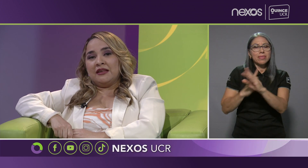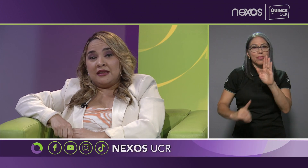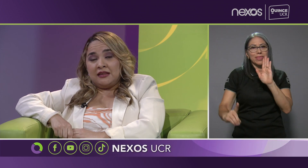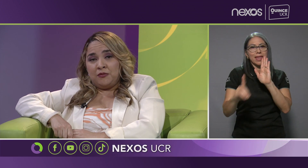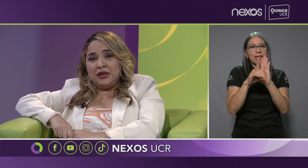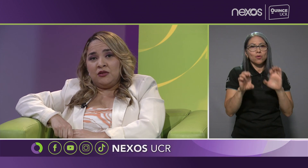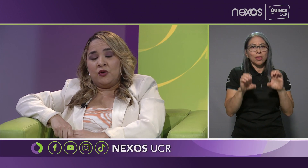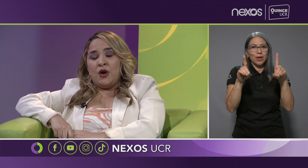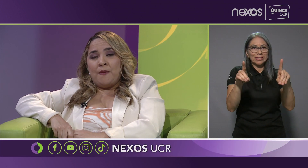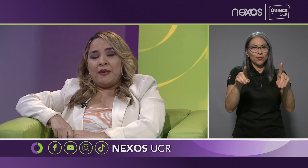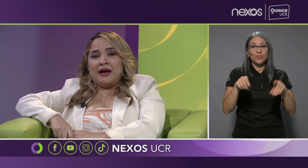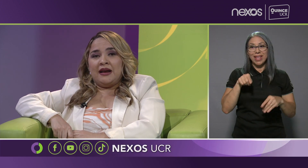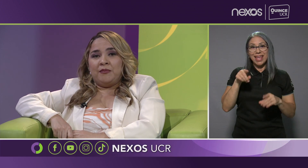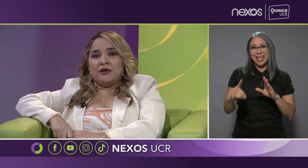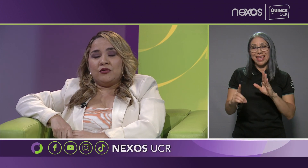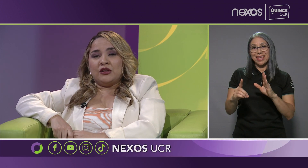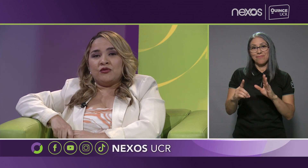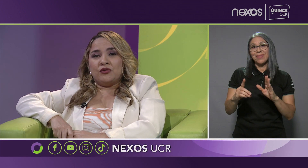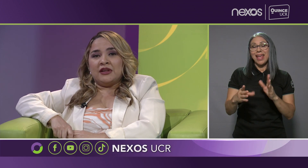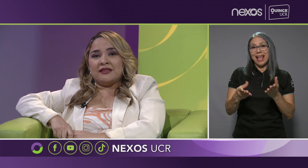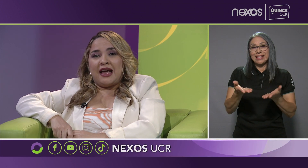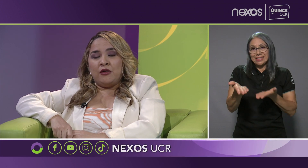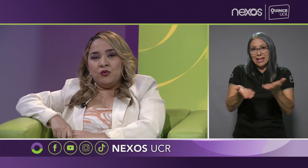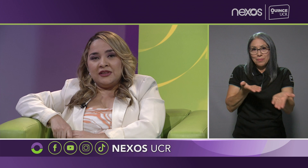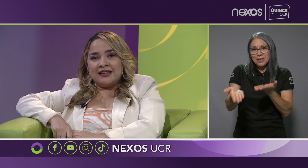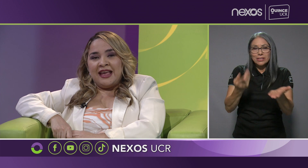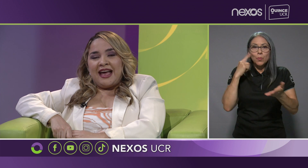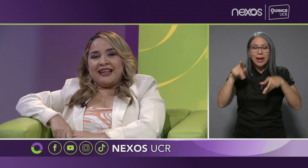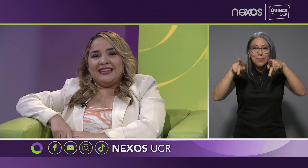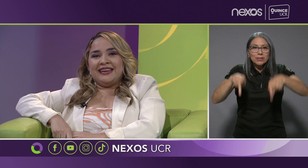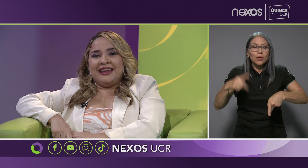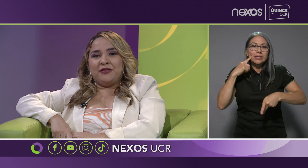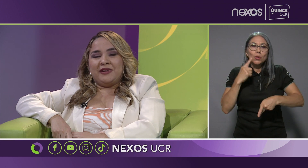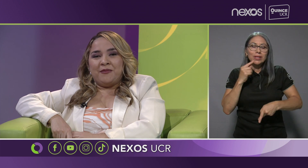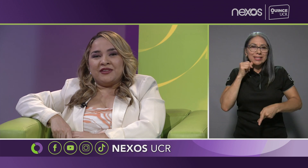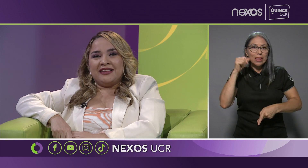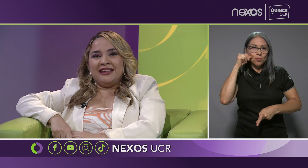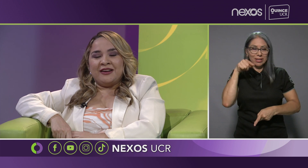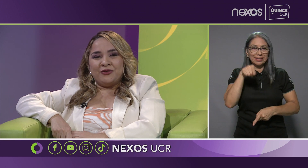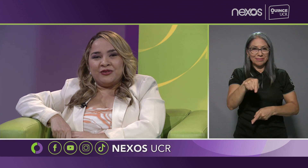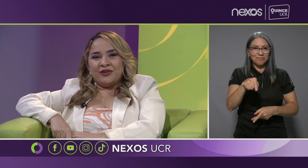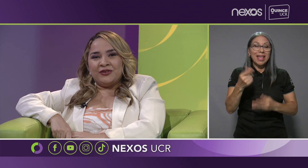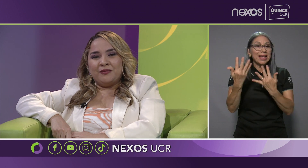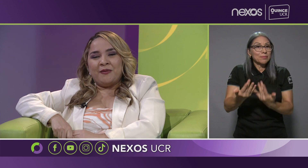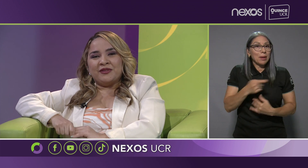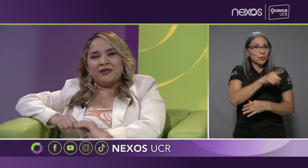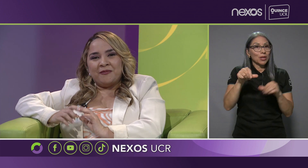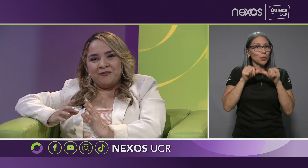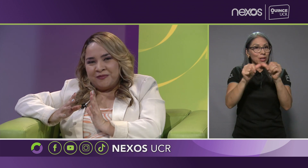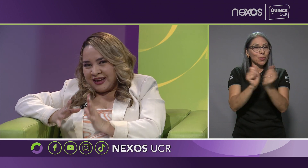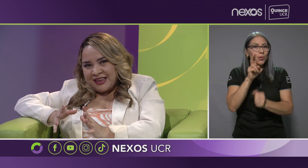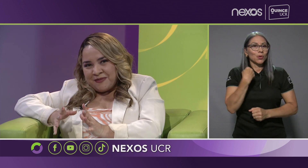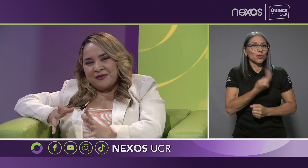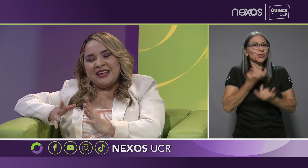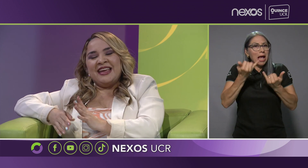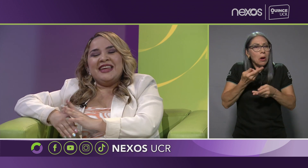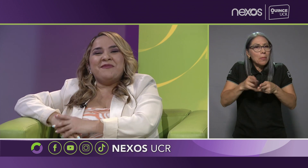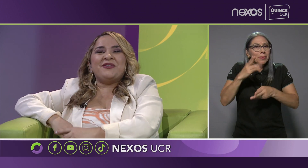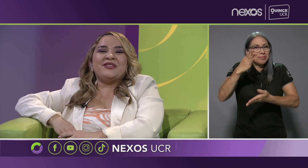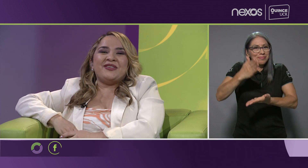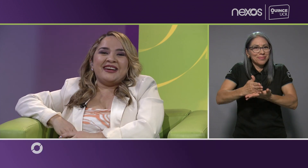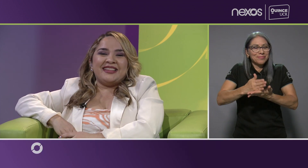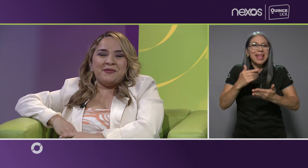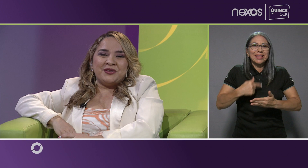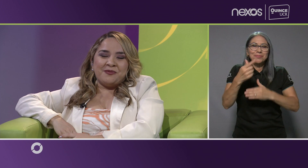educación y este servicio para personas sordas adultas, así que esperamos que siga con nosotros. Vamos a una pequeña pausa